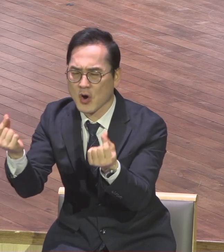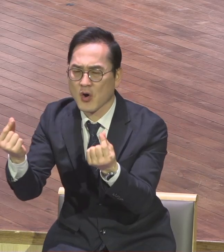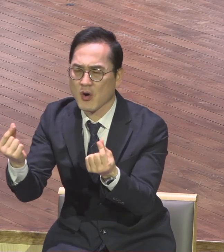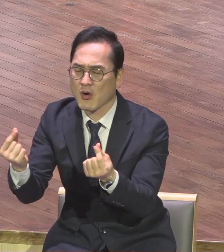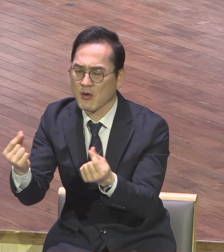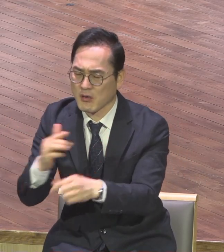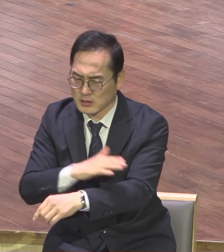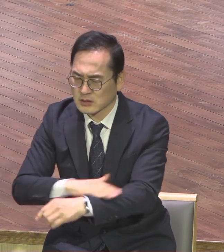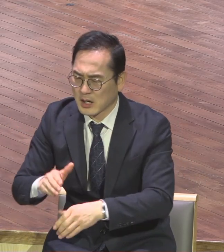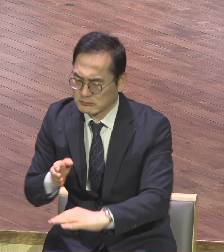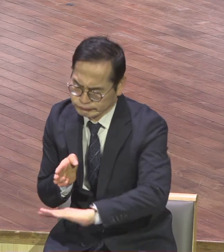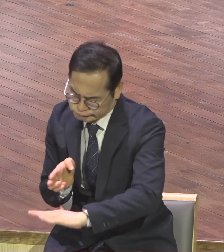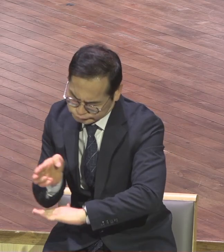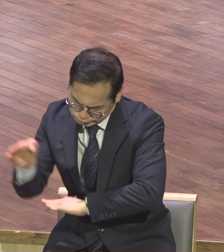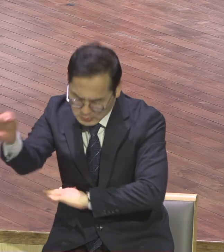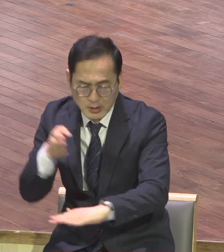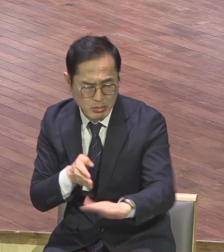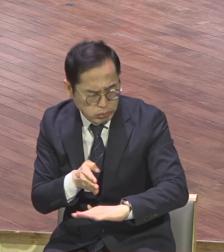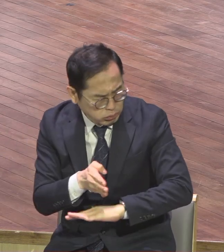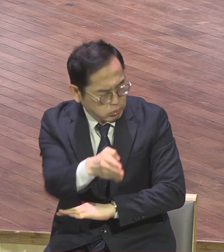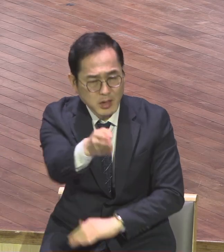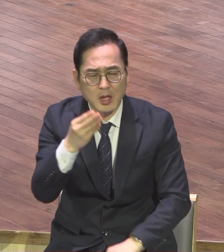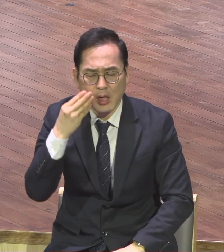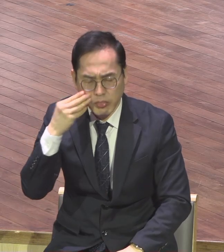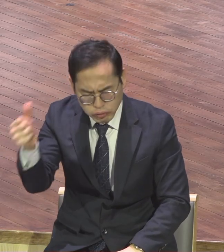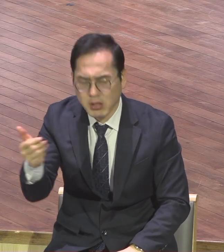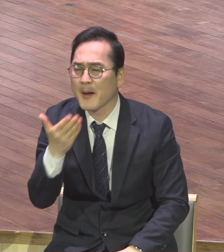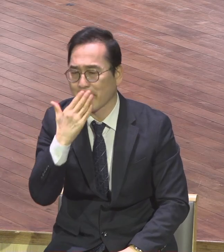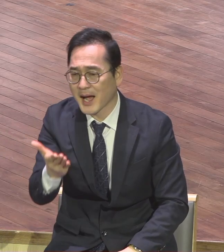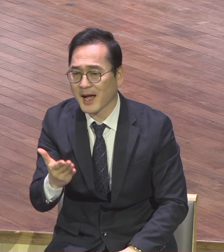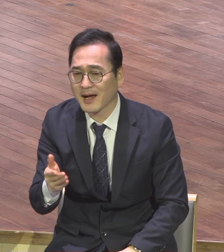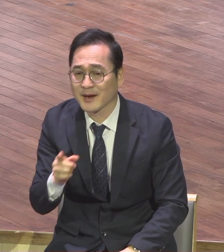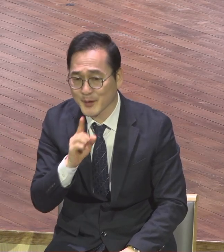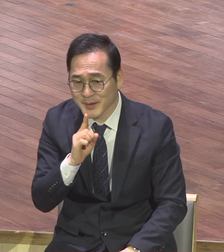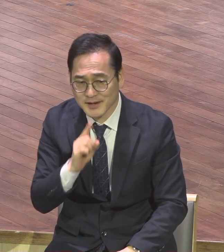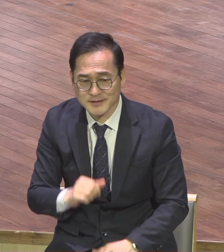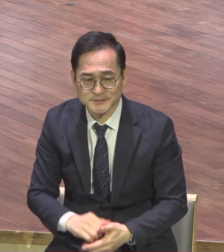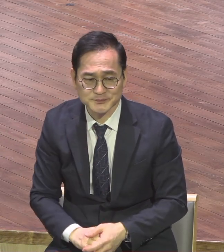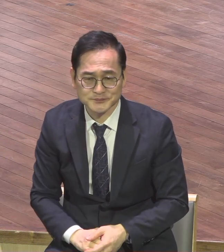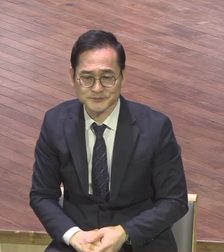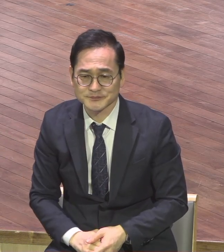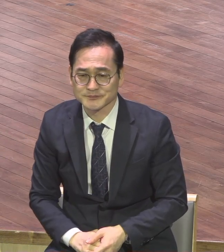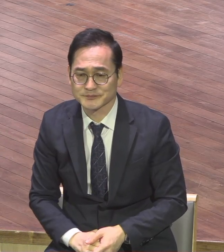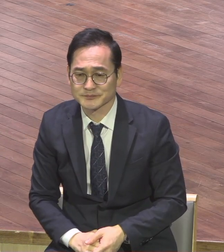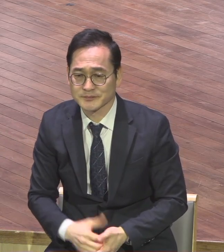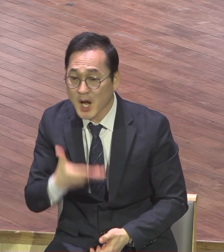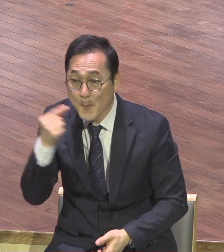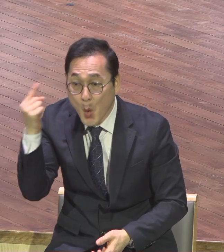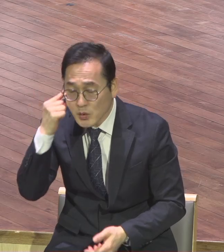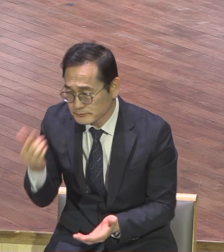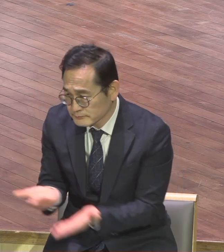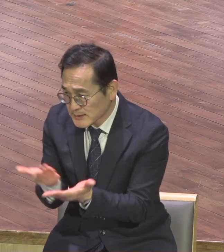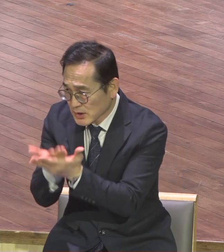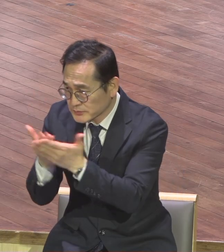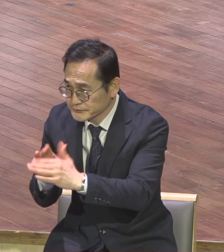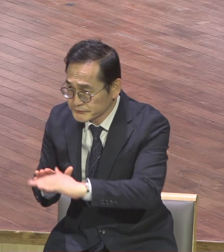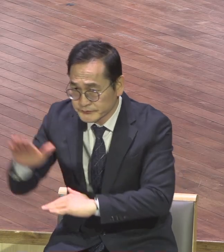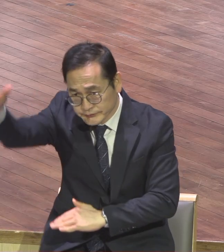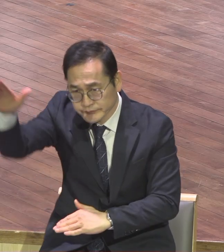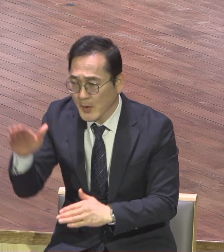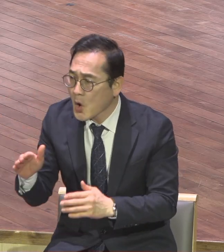구체적으로 복음이 어떻게 진전되었는가 그 내용을 설명하고 있습니다.